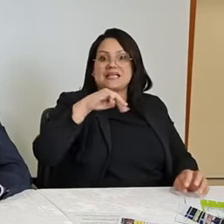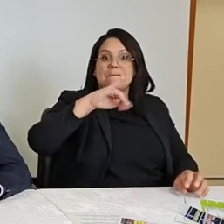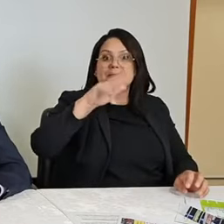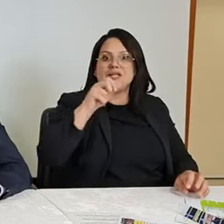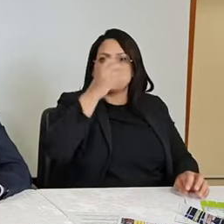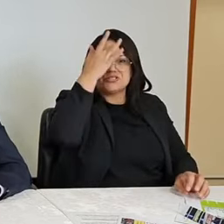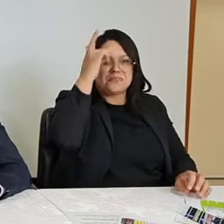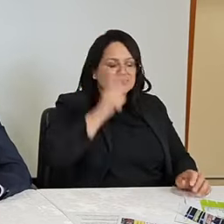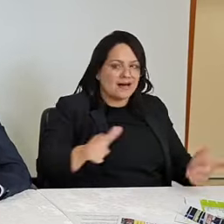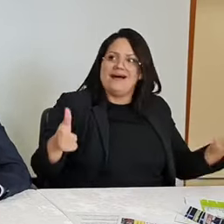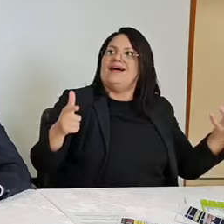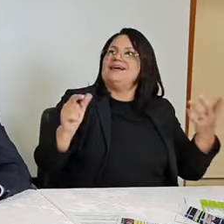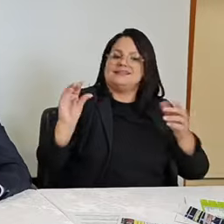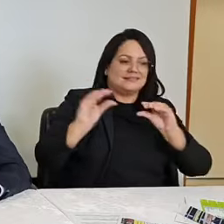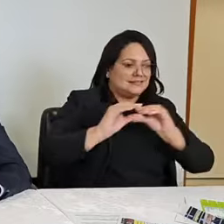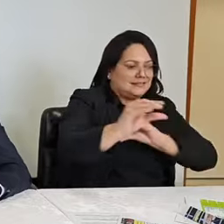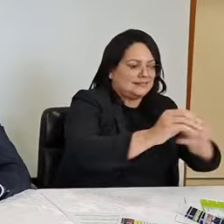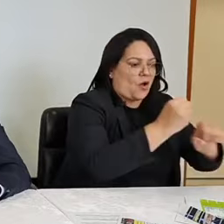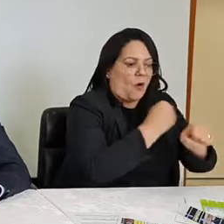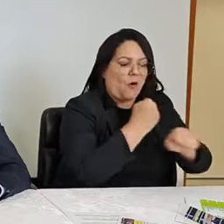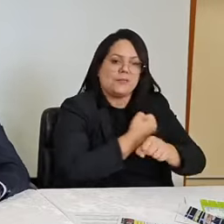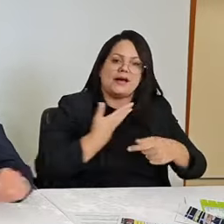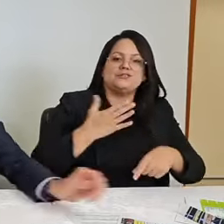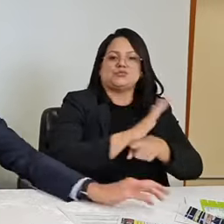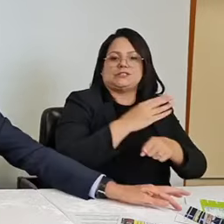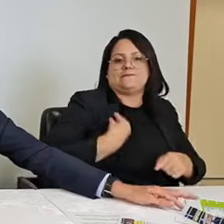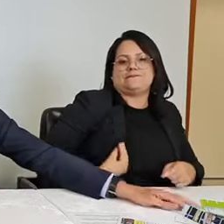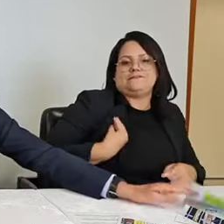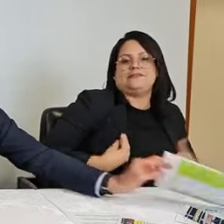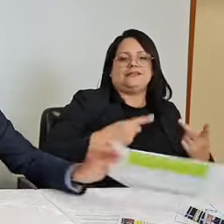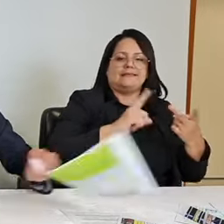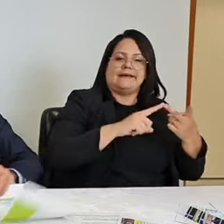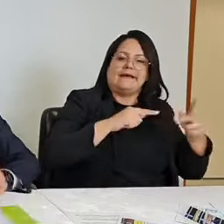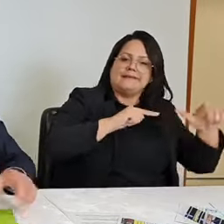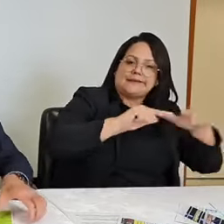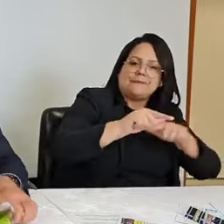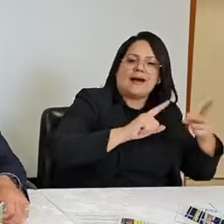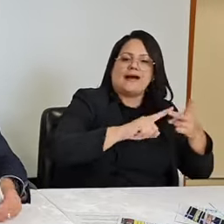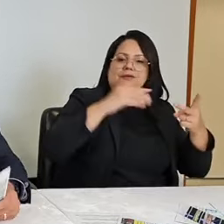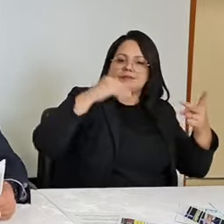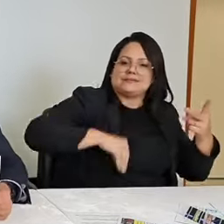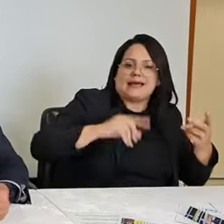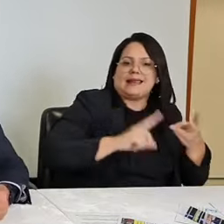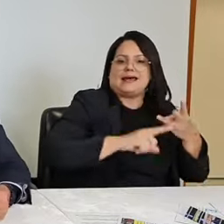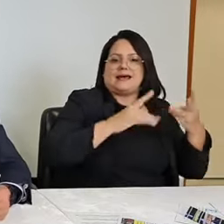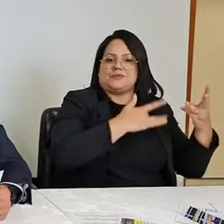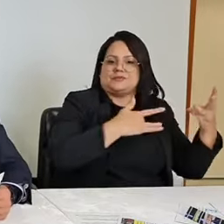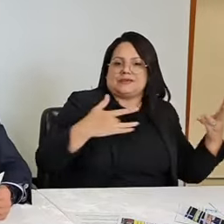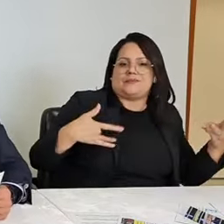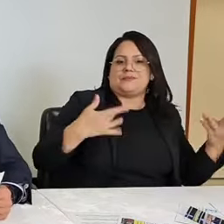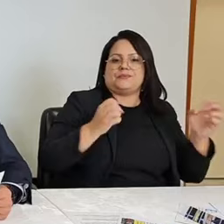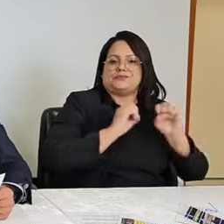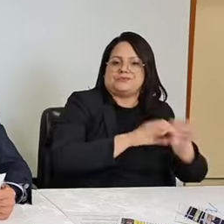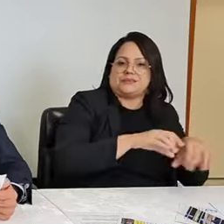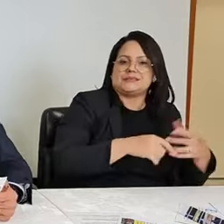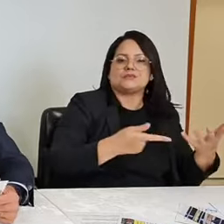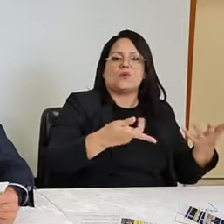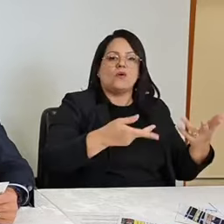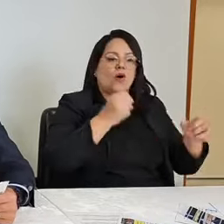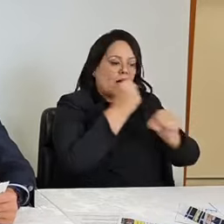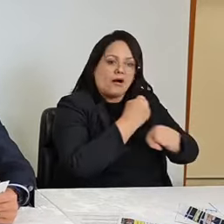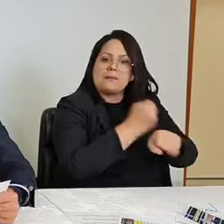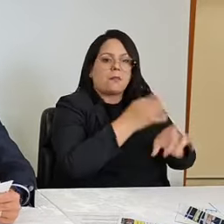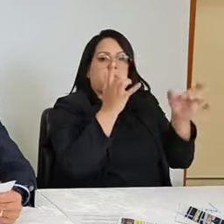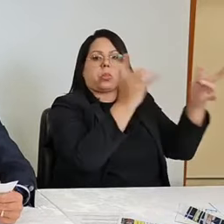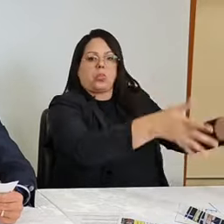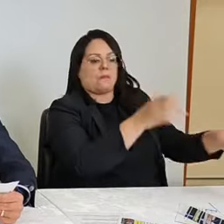Isso aí é investimento, é obra, é emprego, é saúde, é educação, coisa que estava parada há décadas, presidente. O senhor fez isso dando